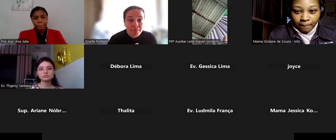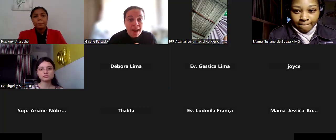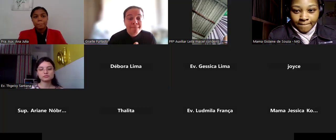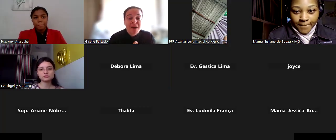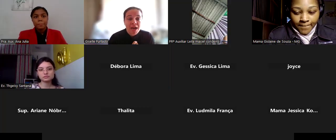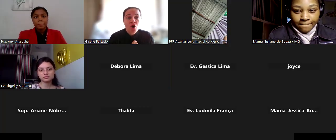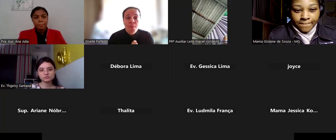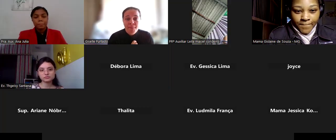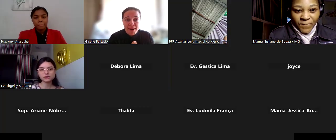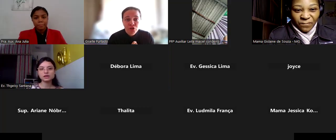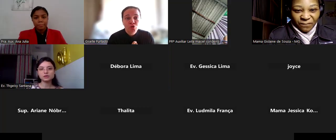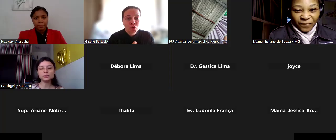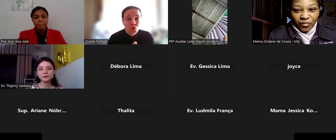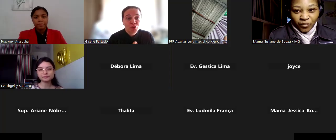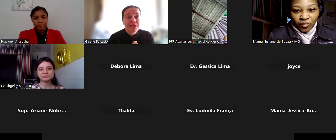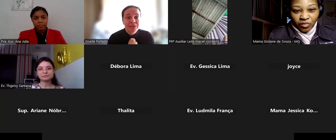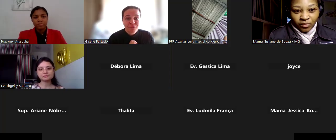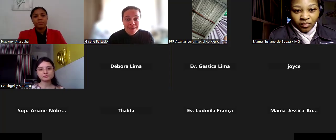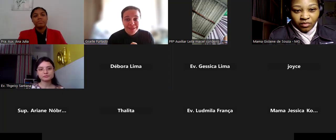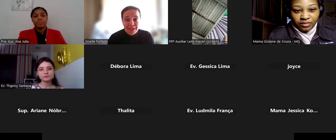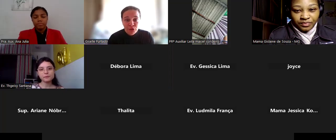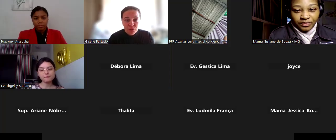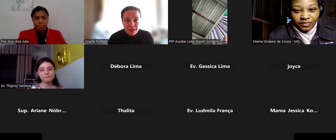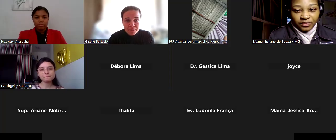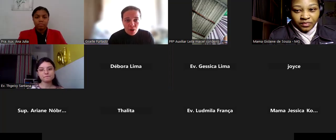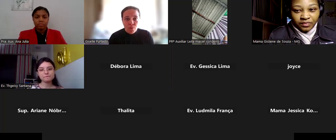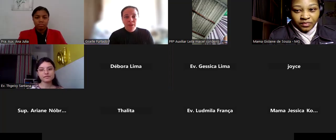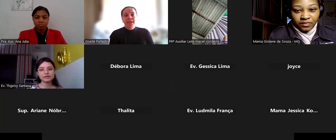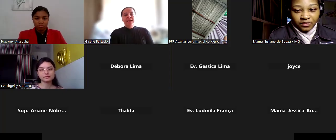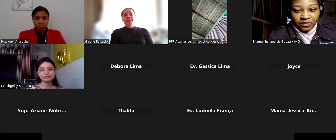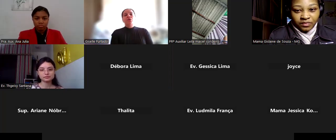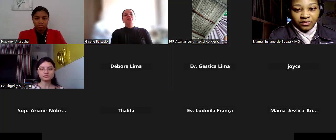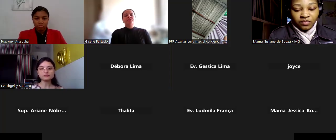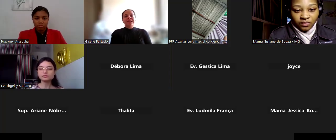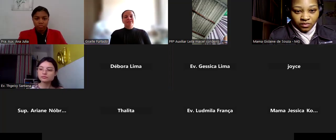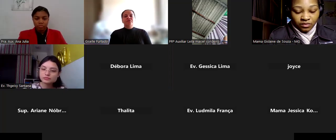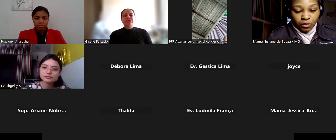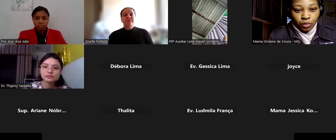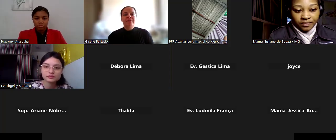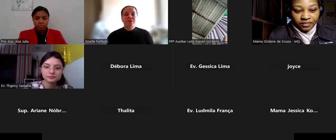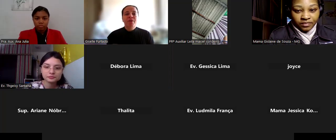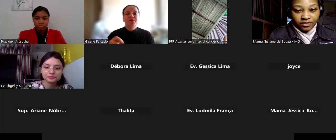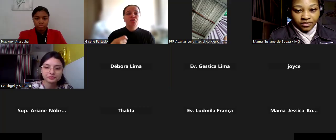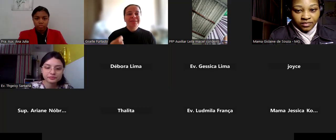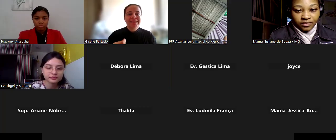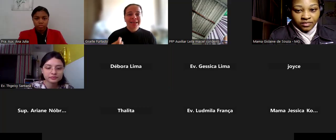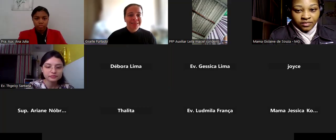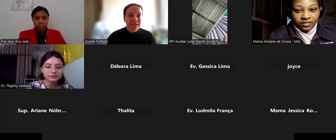a maior parte dos surdos eles fazem leitura labial. Então, às vezes você vai ver uma pessoa sinalizando